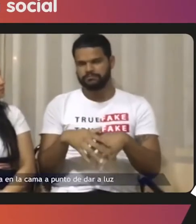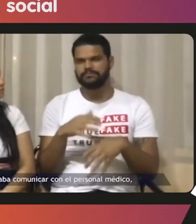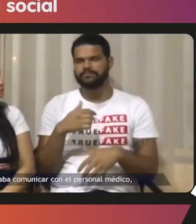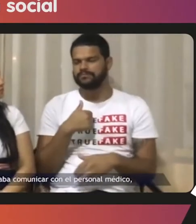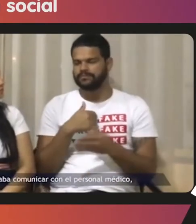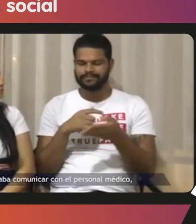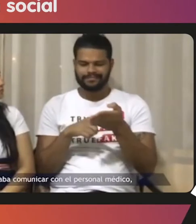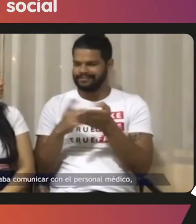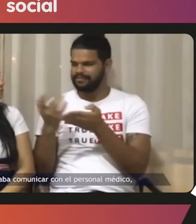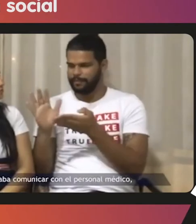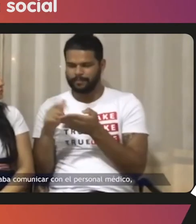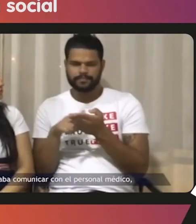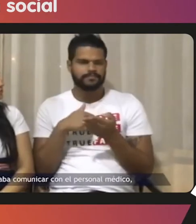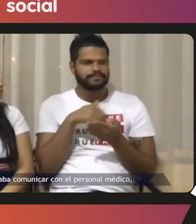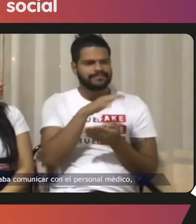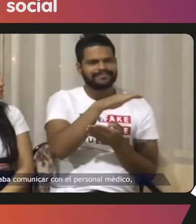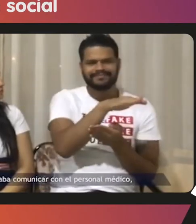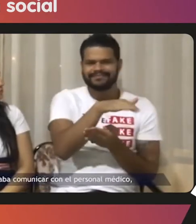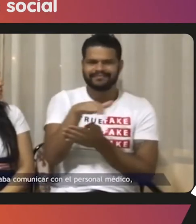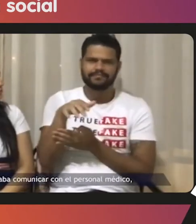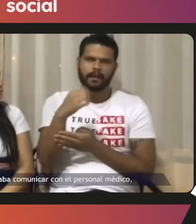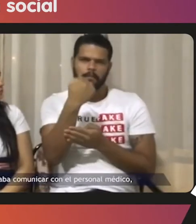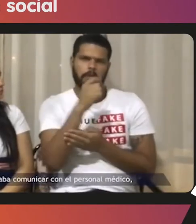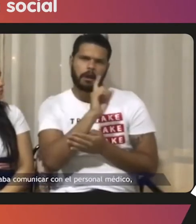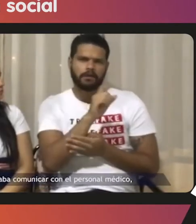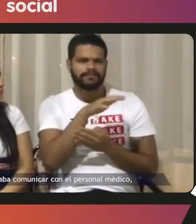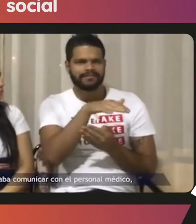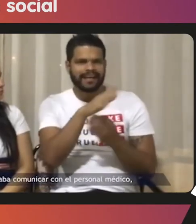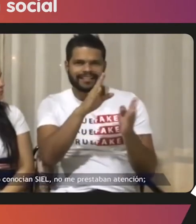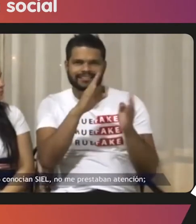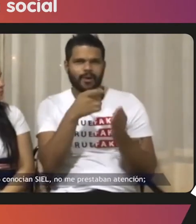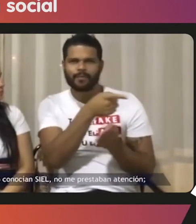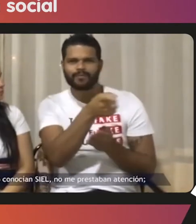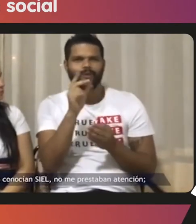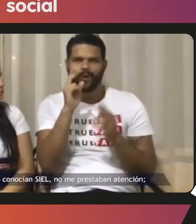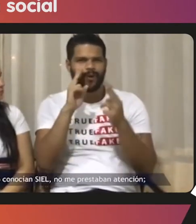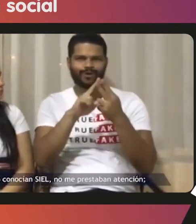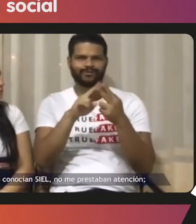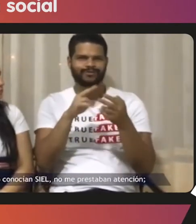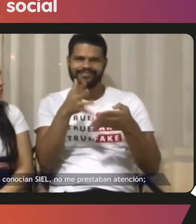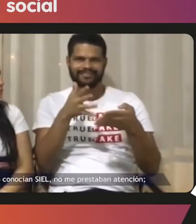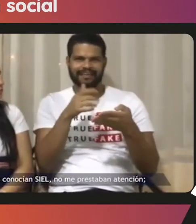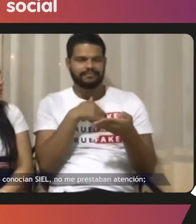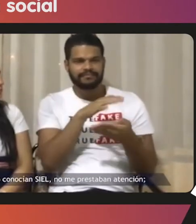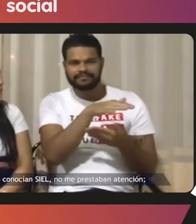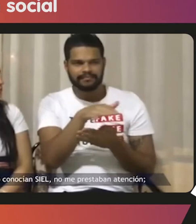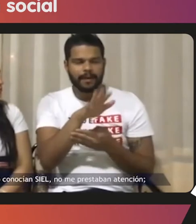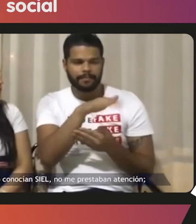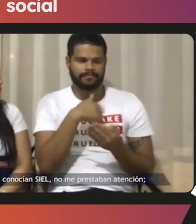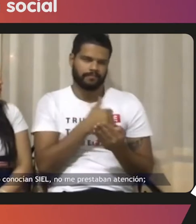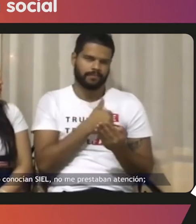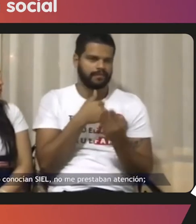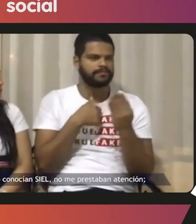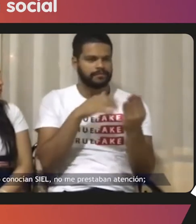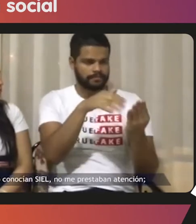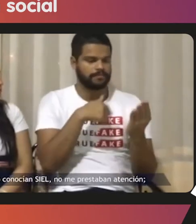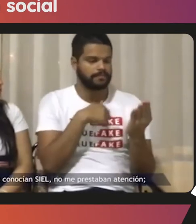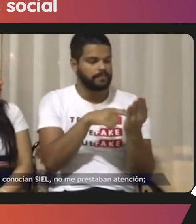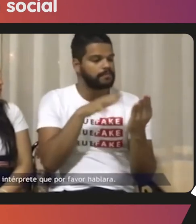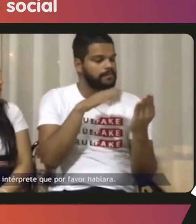dar a luz y yo me intentaba comunicar con el personal médico, pero como ellos no conocían Ciel, no me prestaban atención. Le